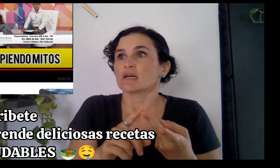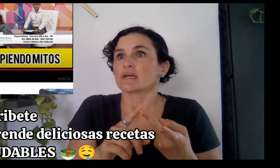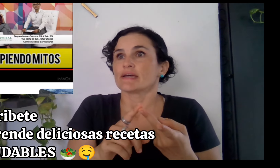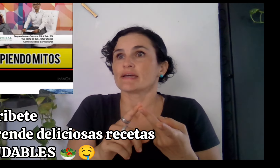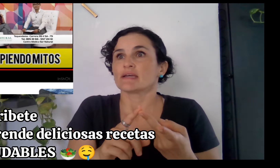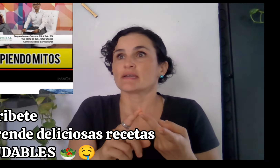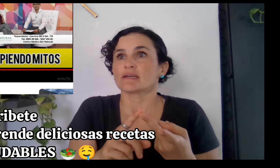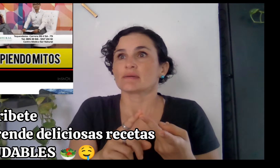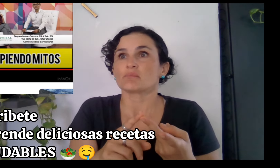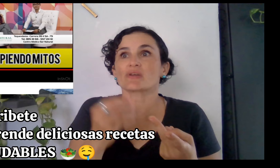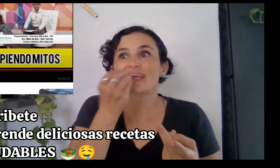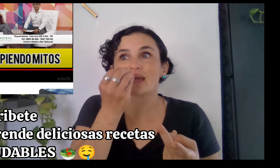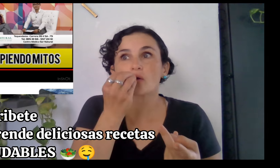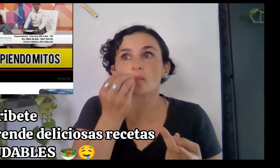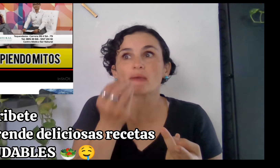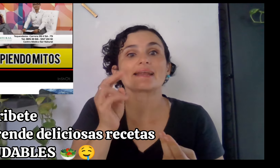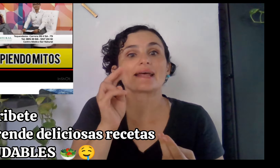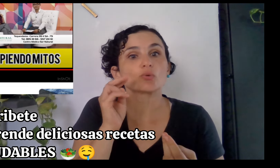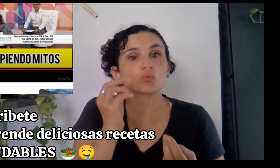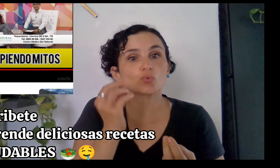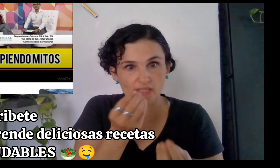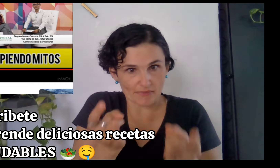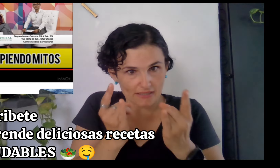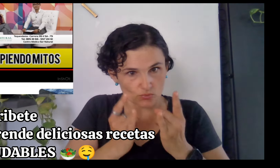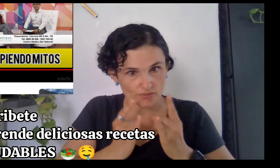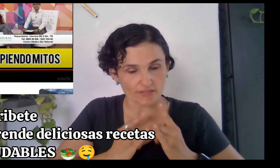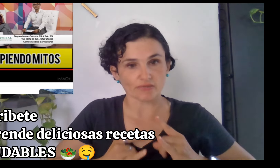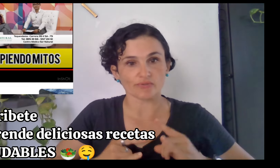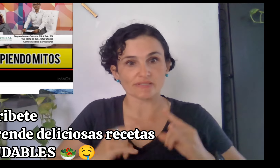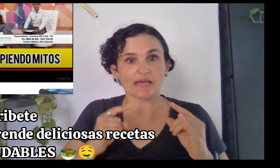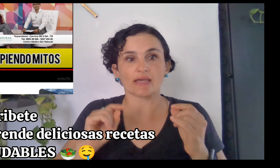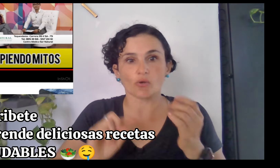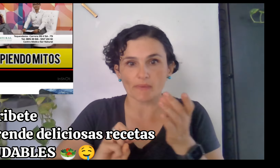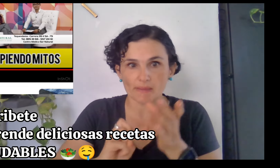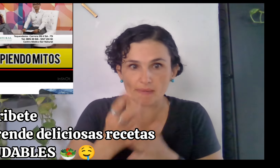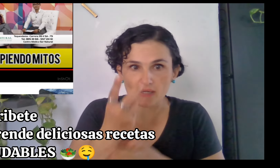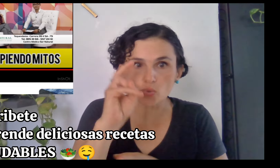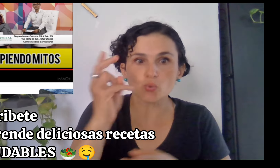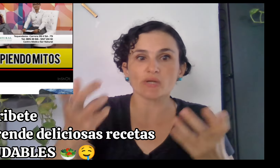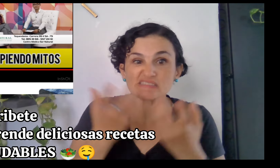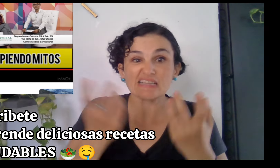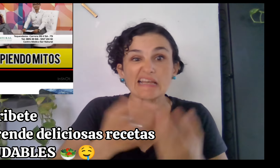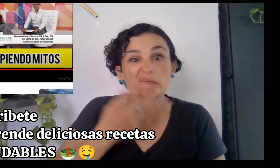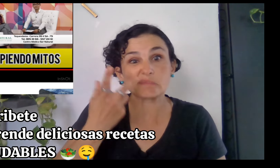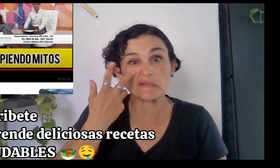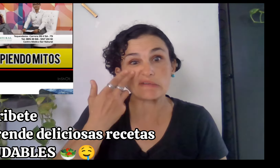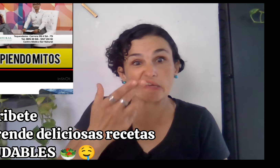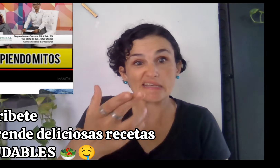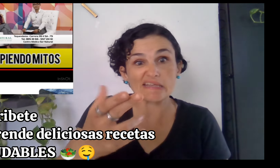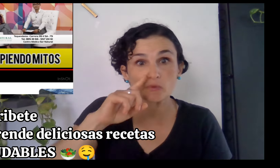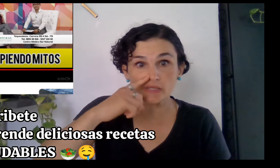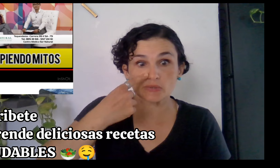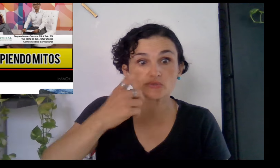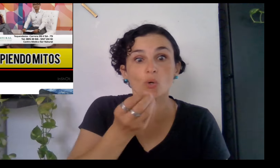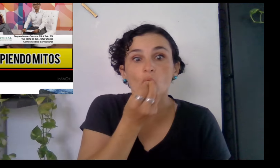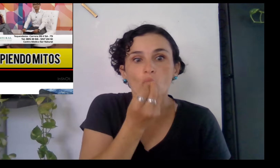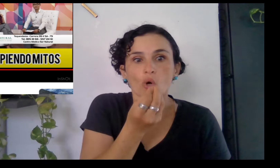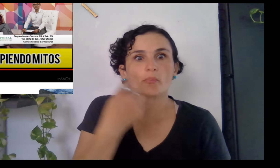porque hay que comer para nutrir, entonces hay que comer verduras, ensaladas, pero no ahí aburrido, sino